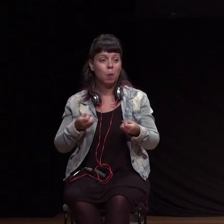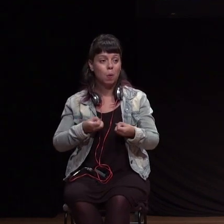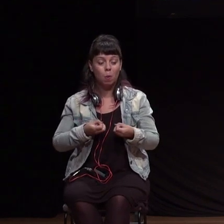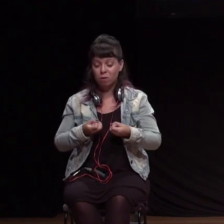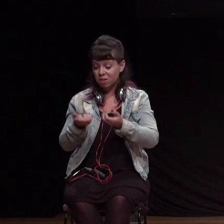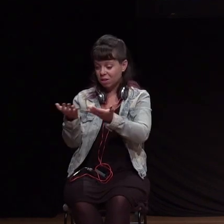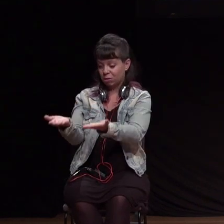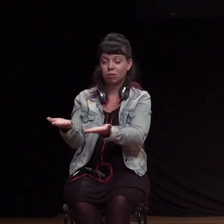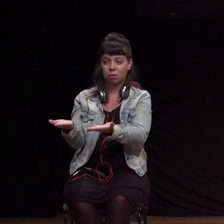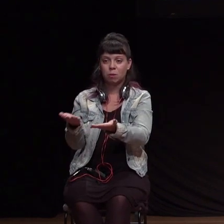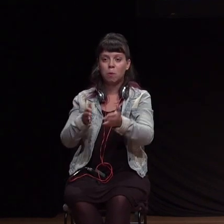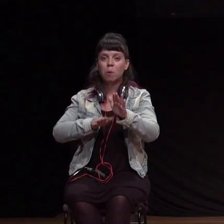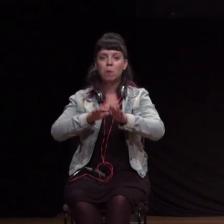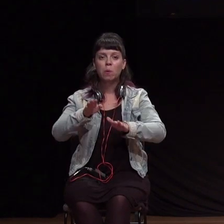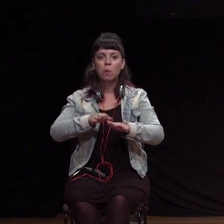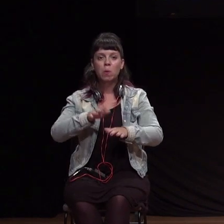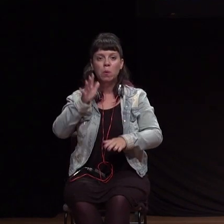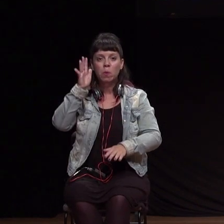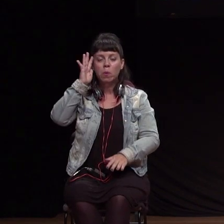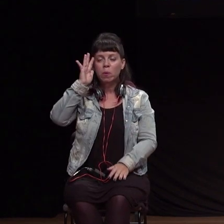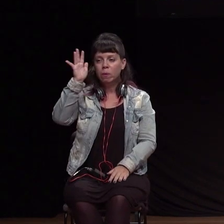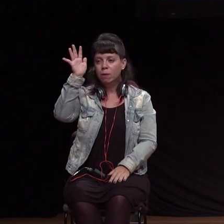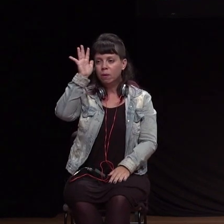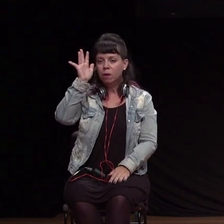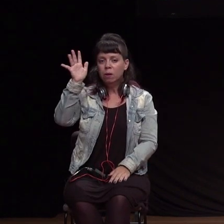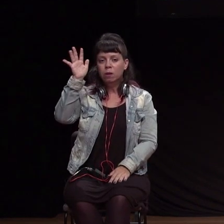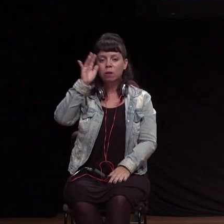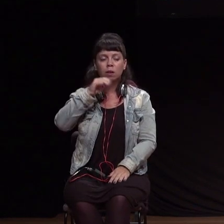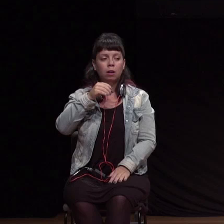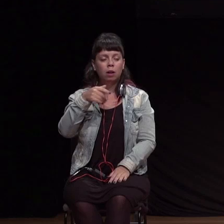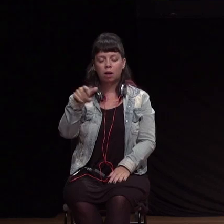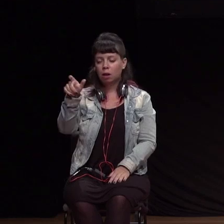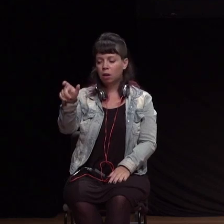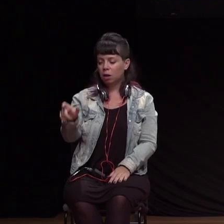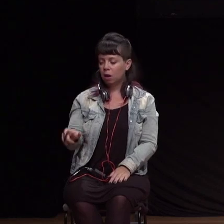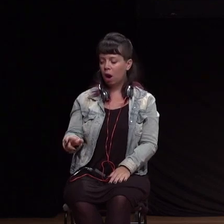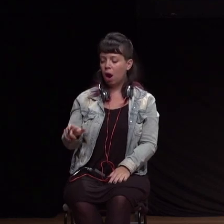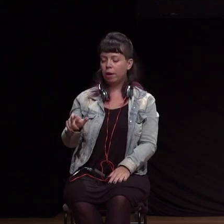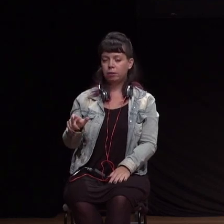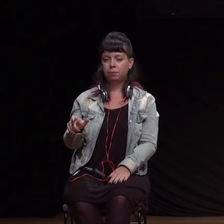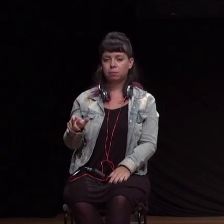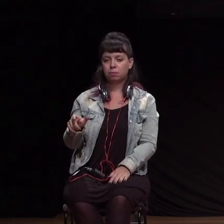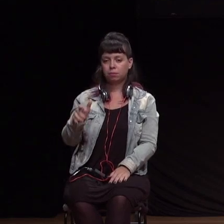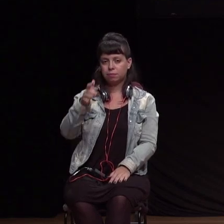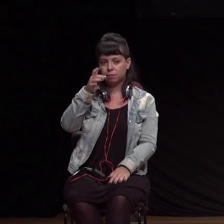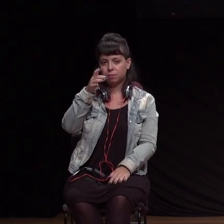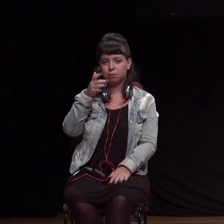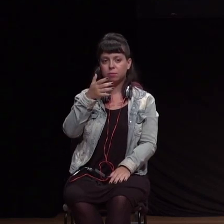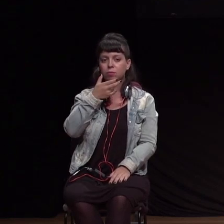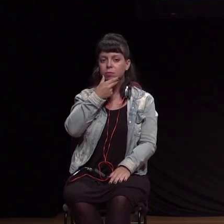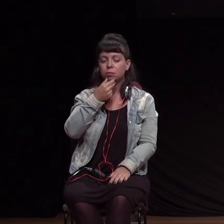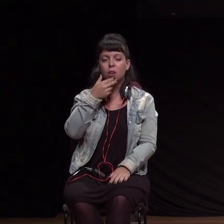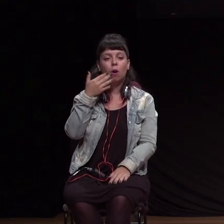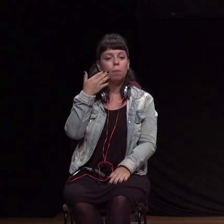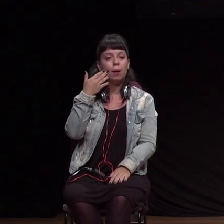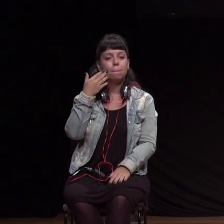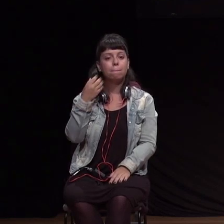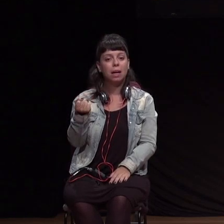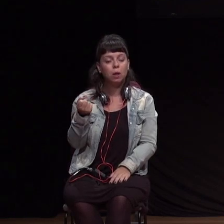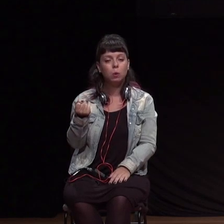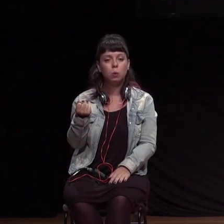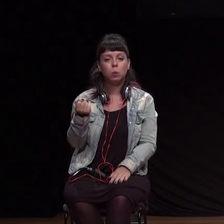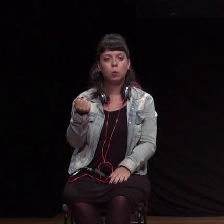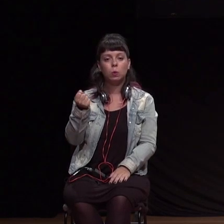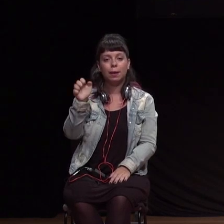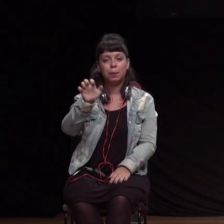vezes trata-se simplesmente de imaginar que esse homem, eu estou usando o homem, né, como figura política conceitual, branco, europeu, etc., tem que sair